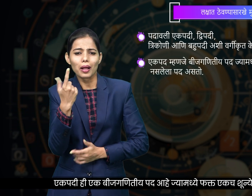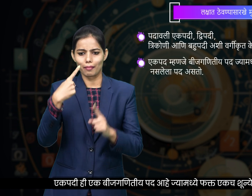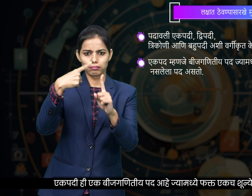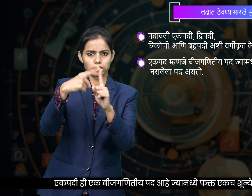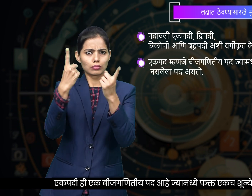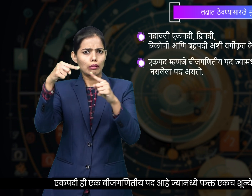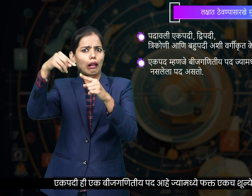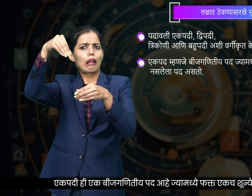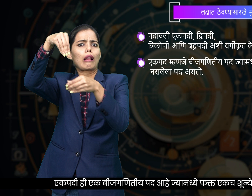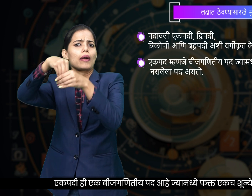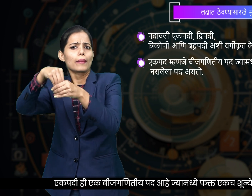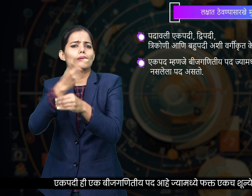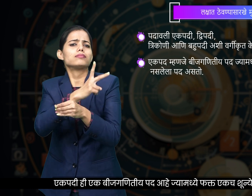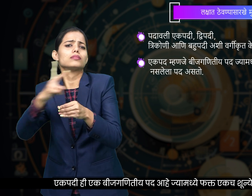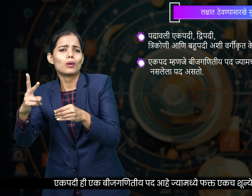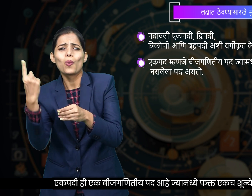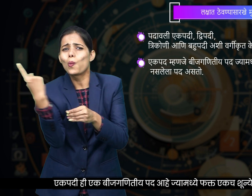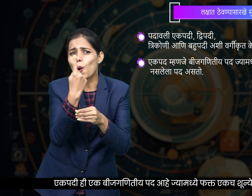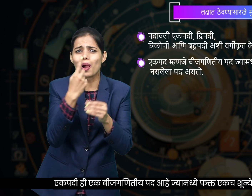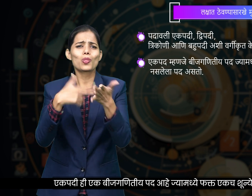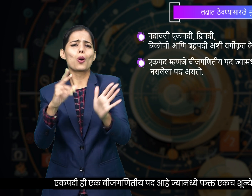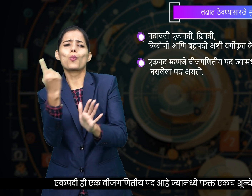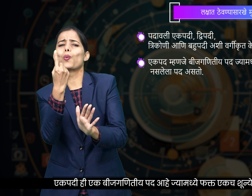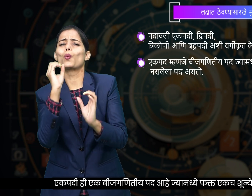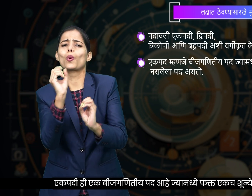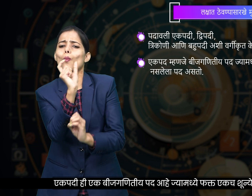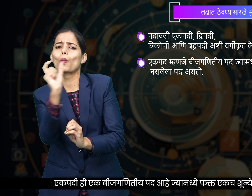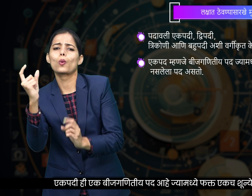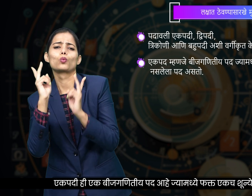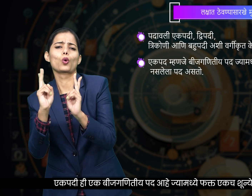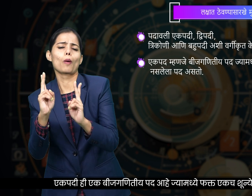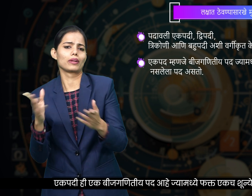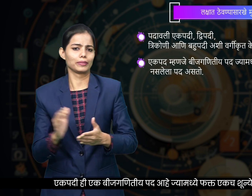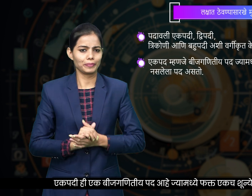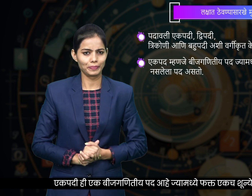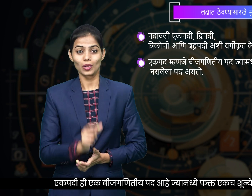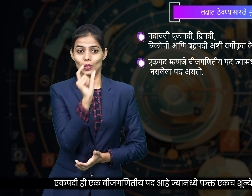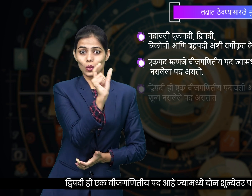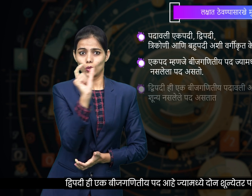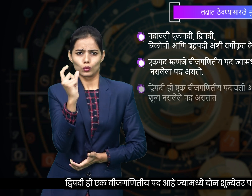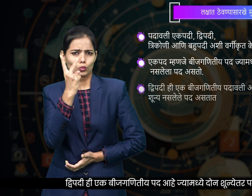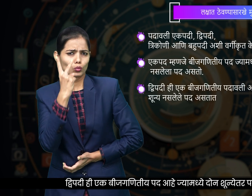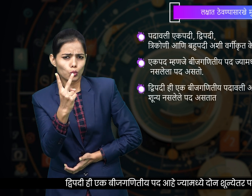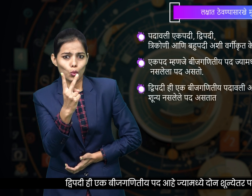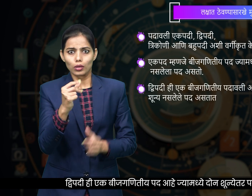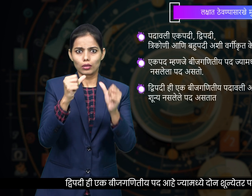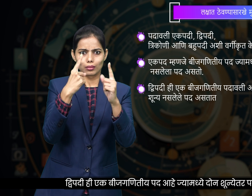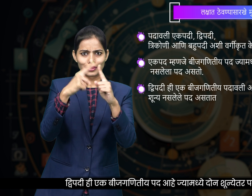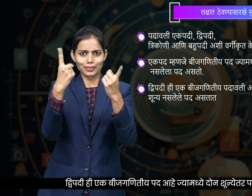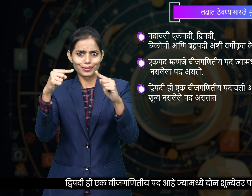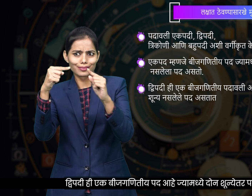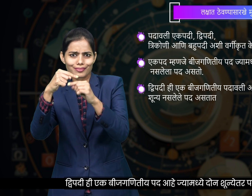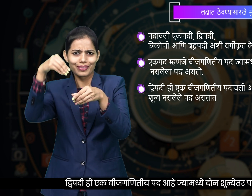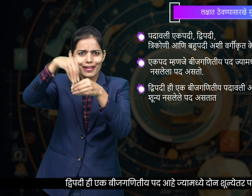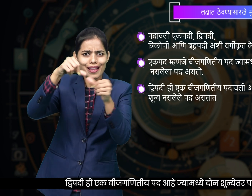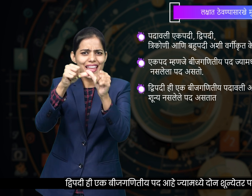एकपदी ही एक बीजगणितीय पद आहे ज्यामध्ये फक्त एकच शून्येतर पद आहे. द्विपदी ही एक बीजगणितीय